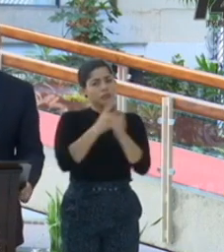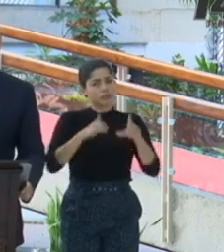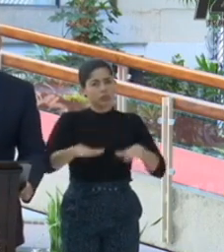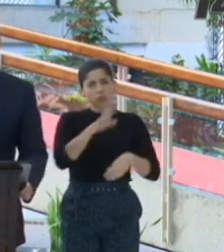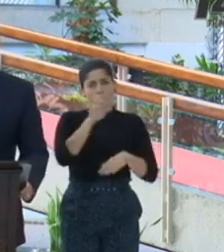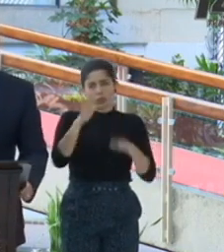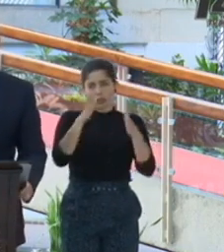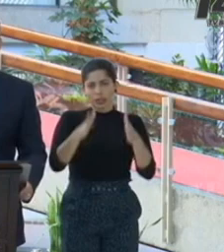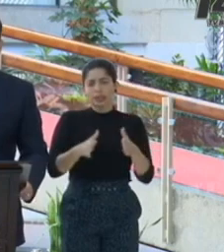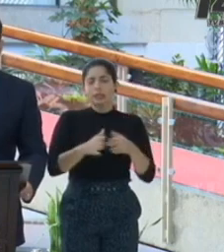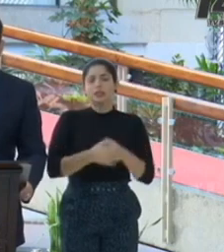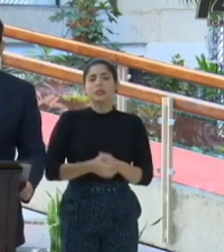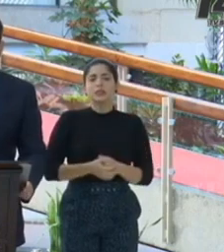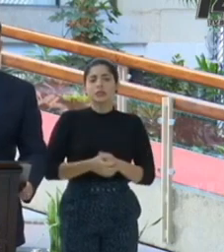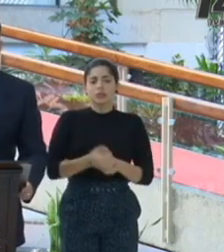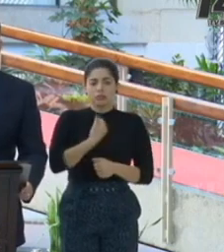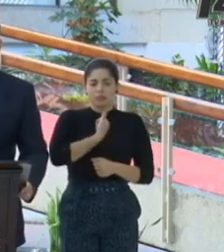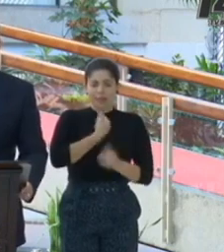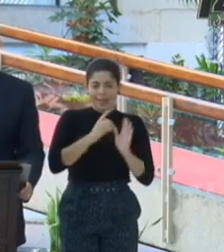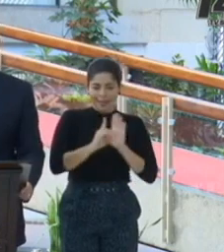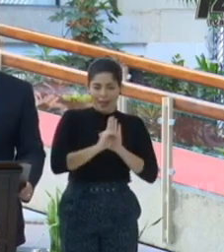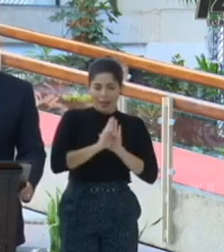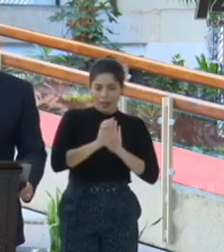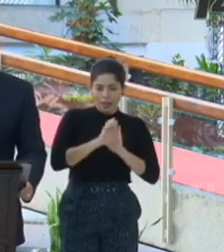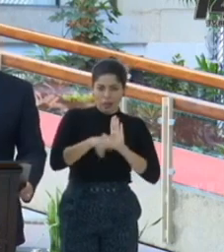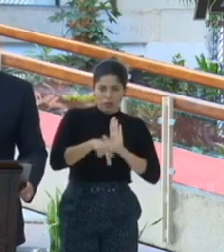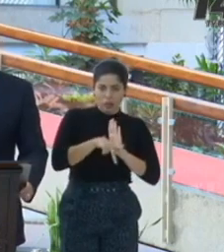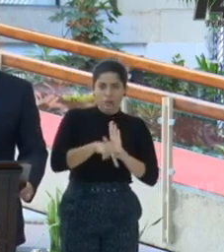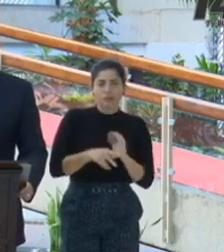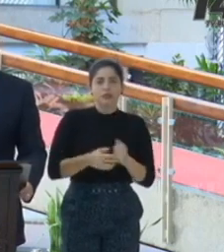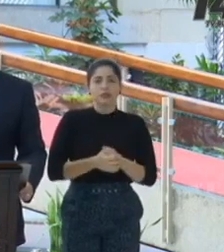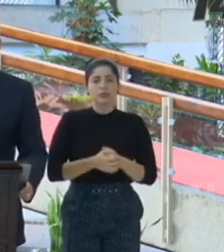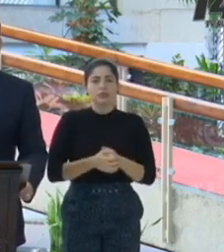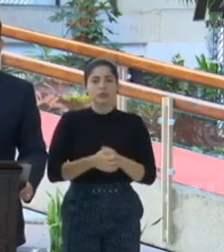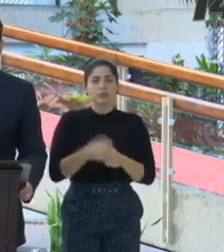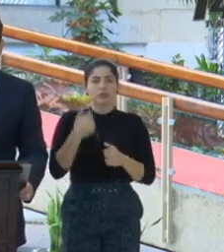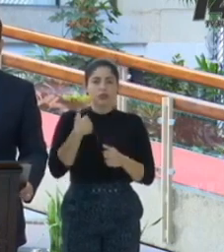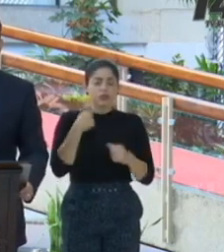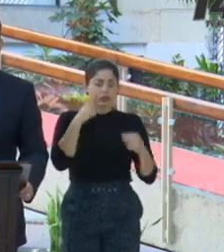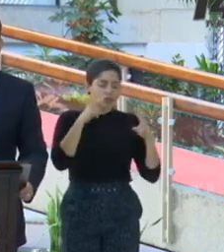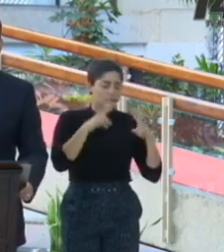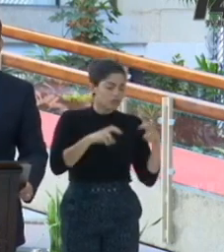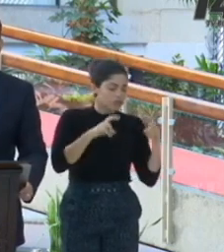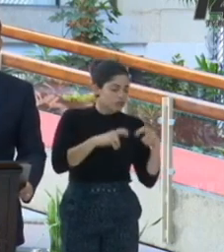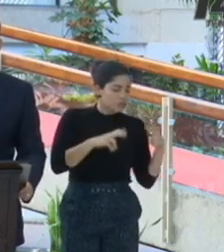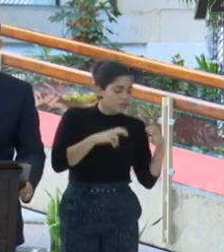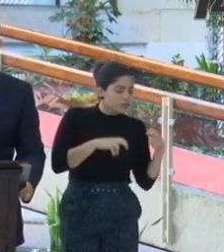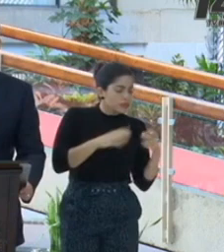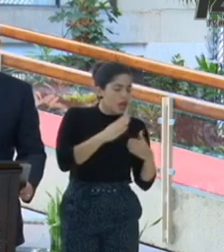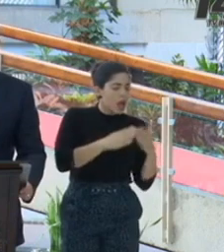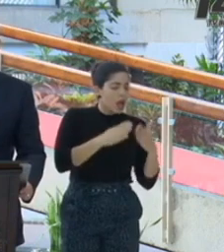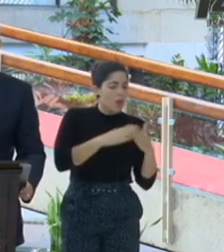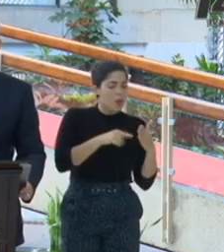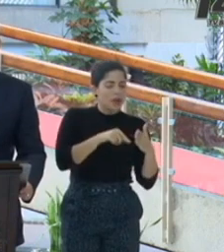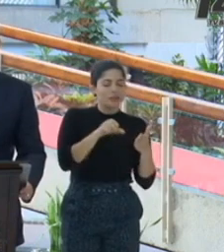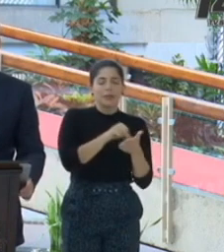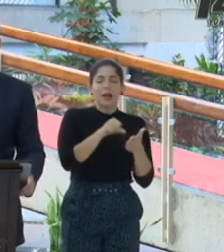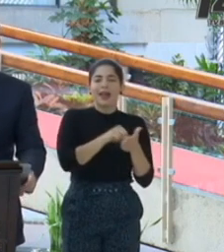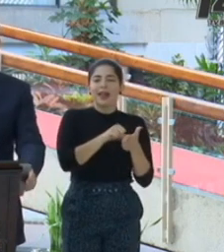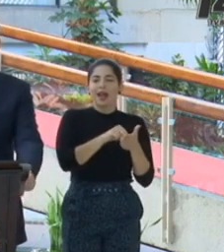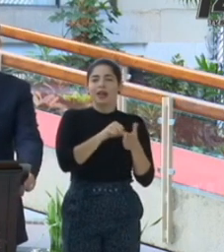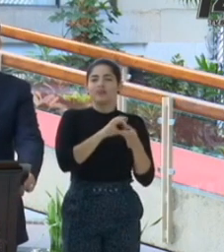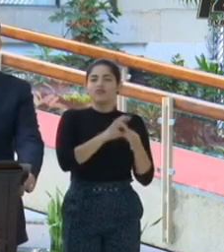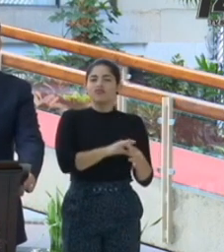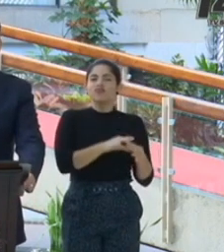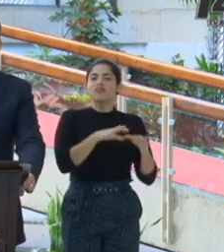costarricense, para nuestro derecho constitucional. Repasaba algunas de las páginas de las